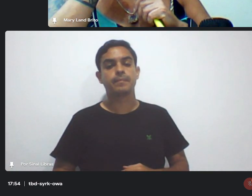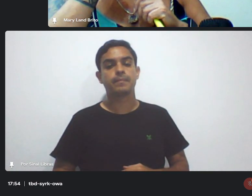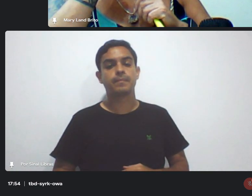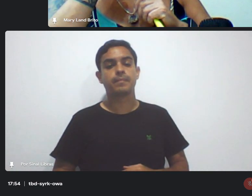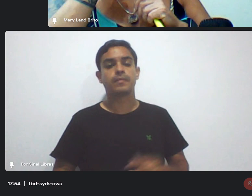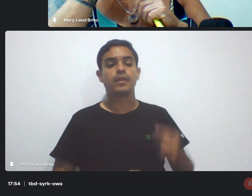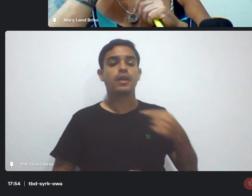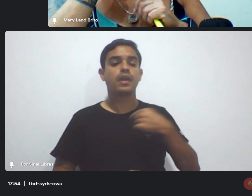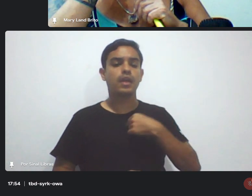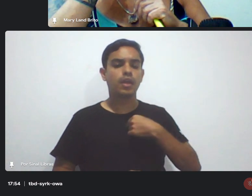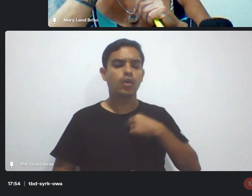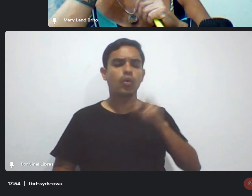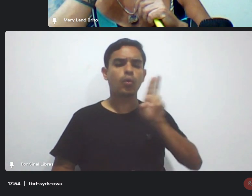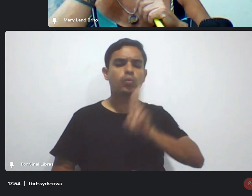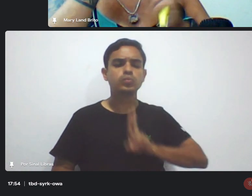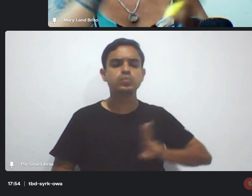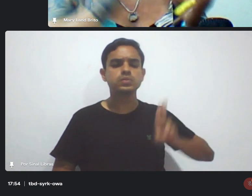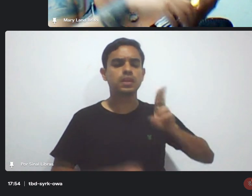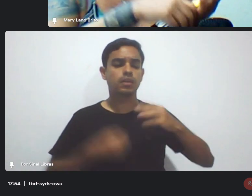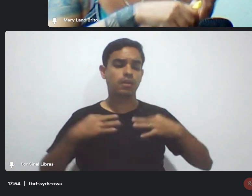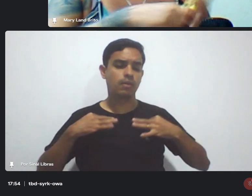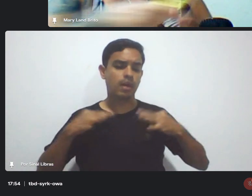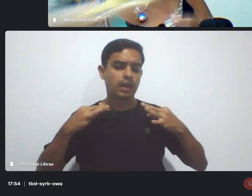eu estou usando a camisa cinza.